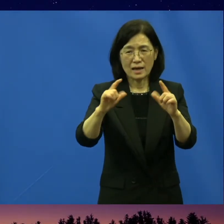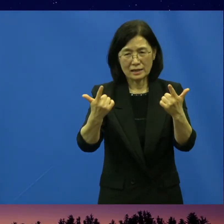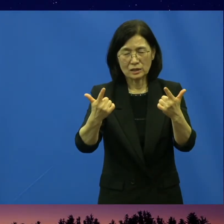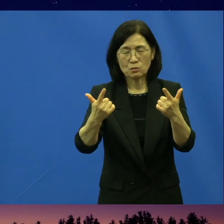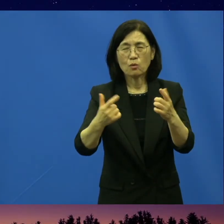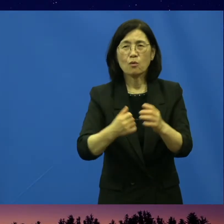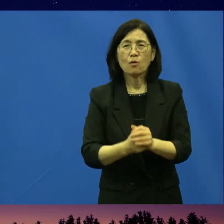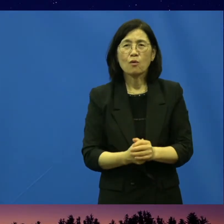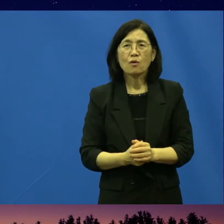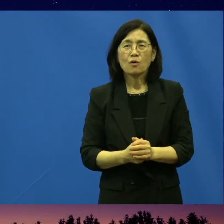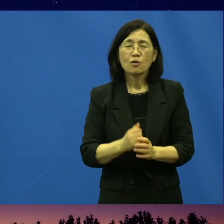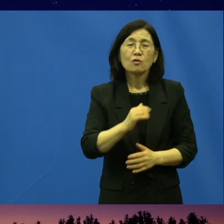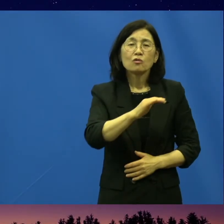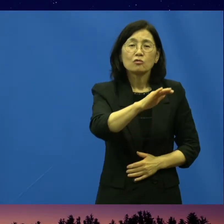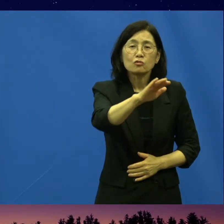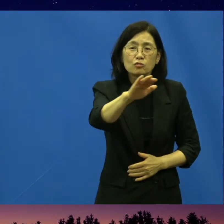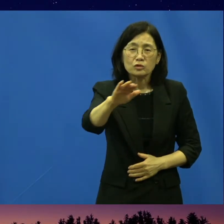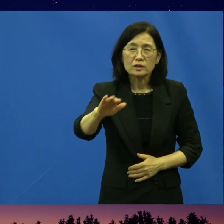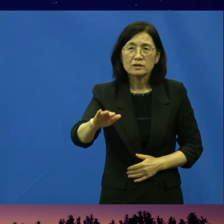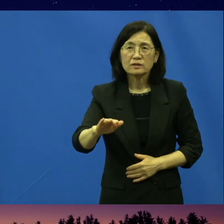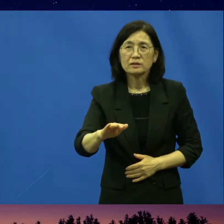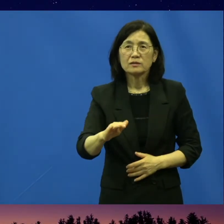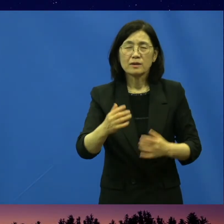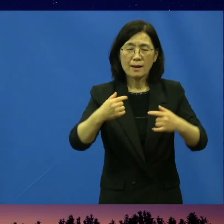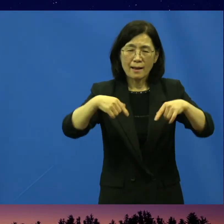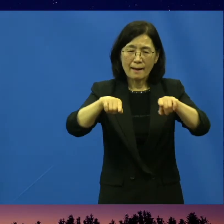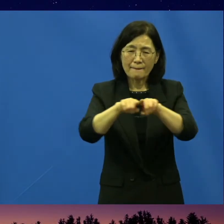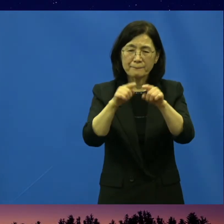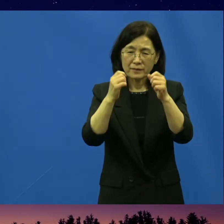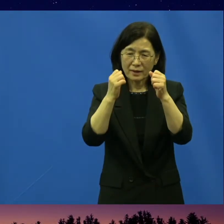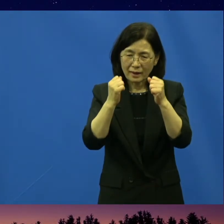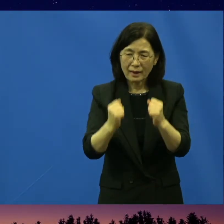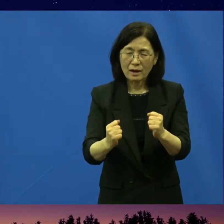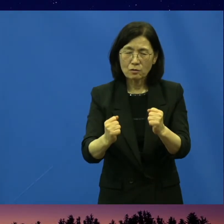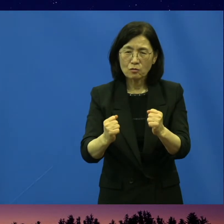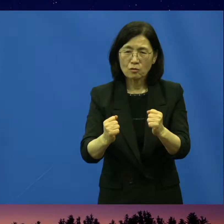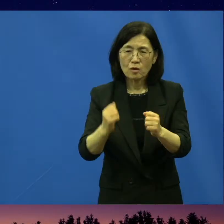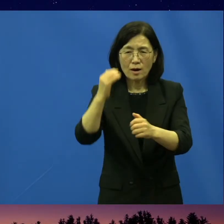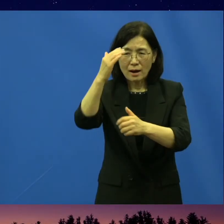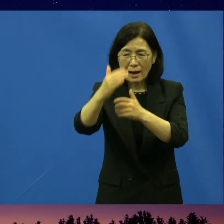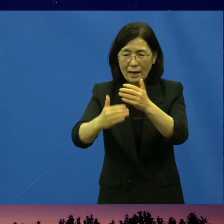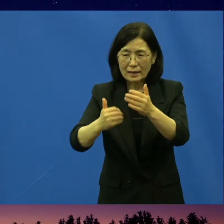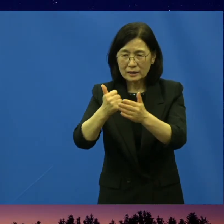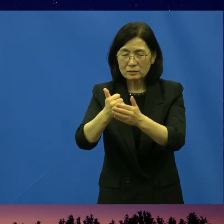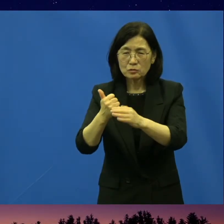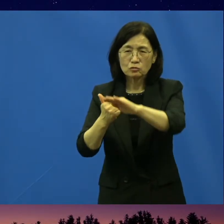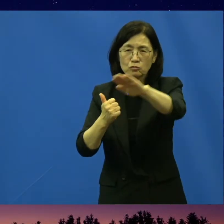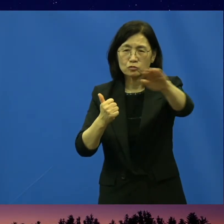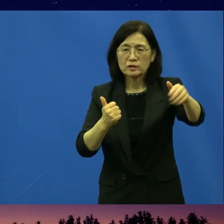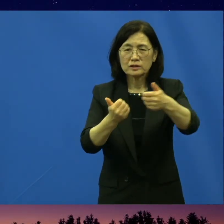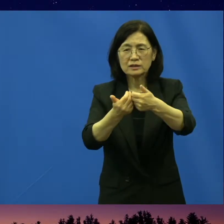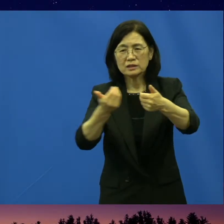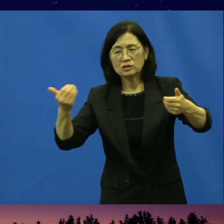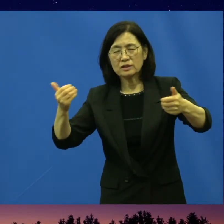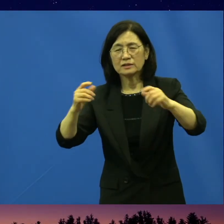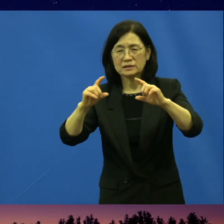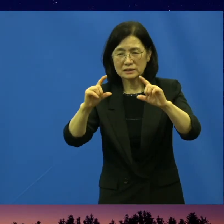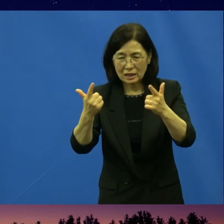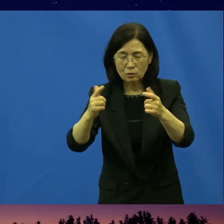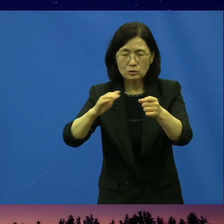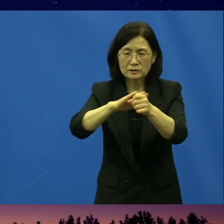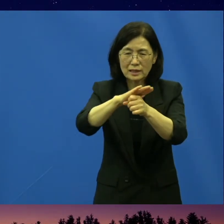말씀이 아니라 우리와 함께 하시고 우리를 떠나지 아니하시는 우리를 사랑하시는 그 하나님의 목적이